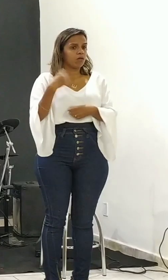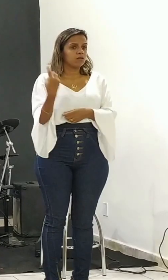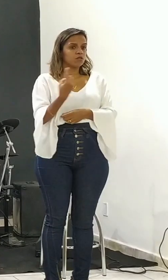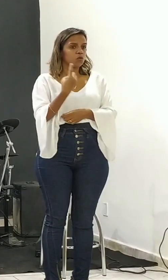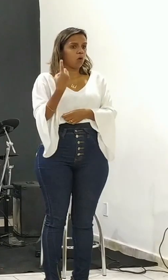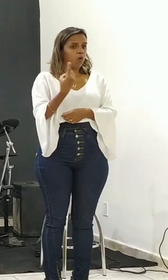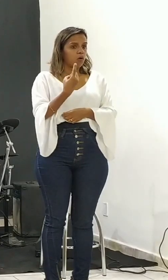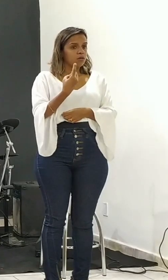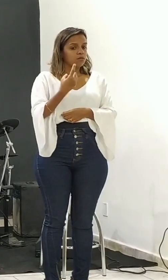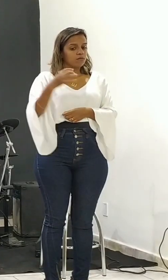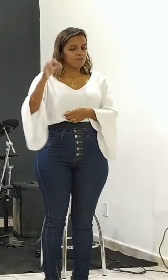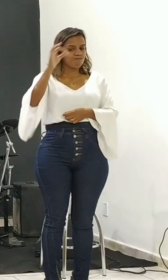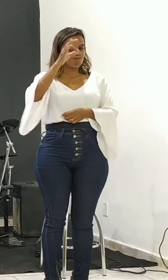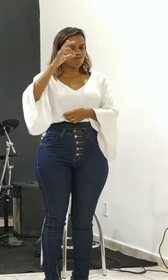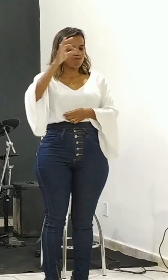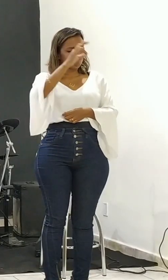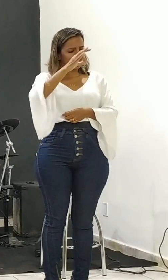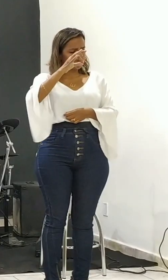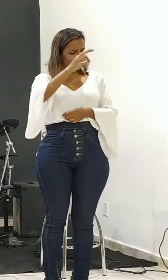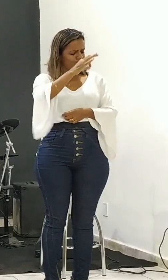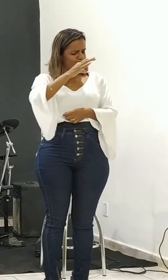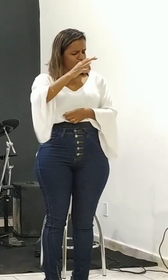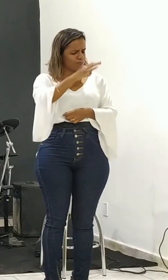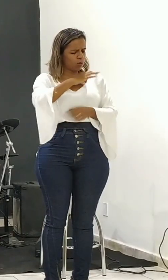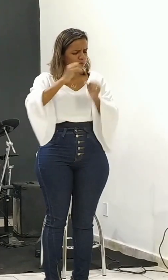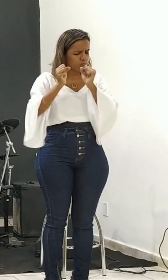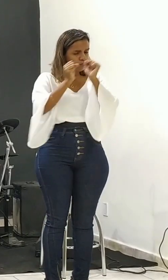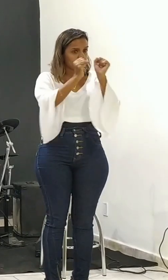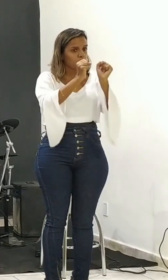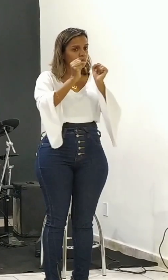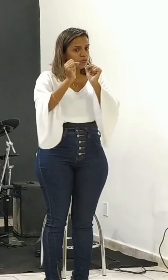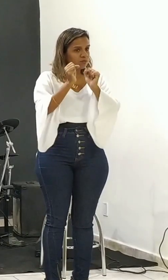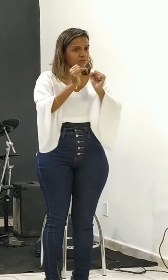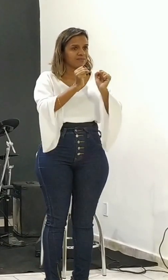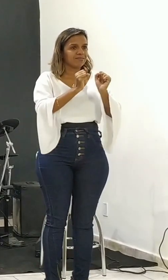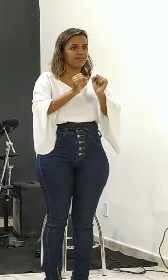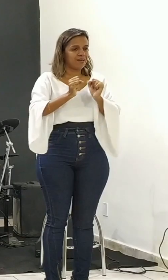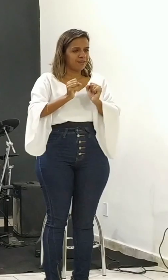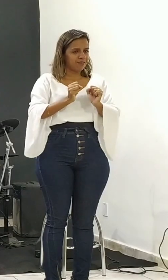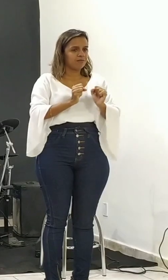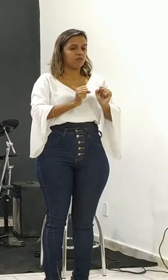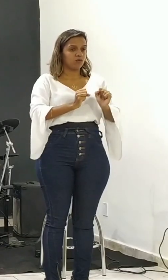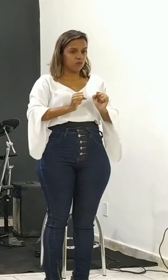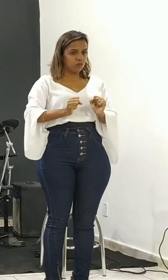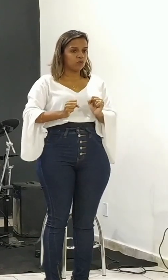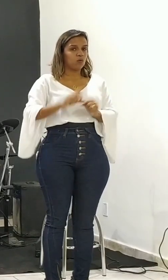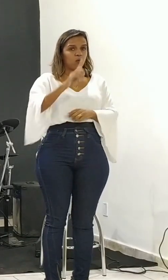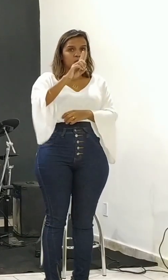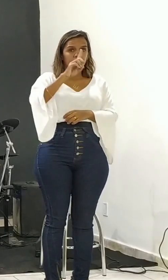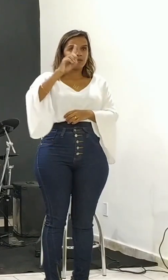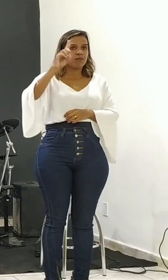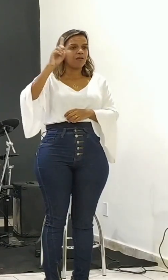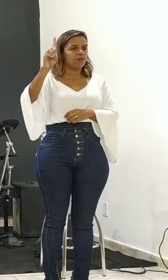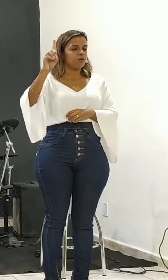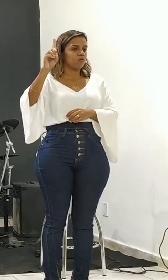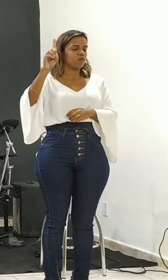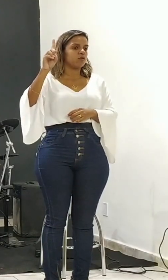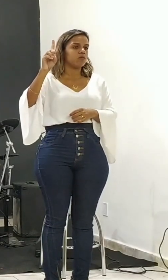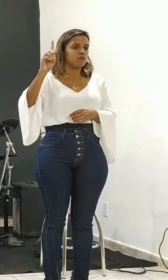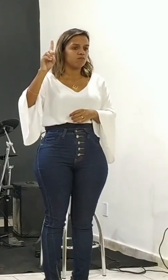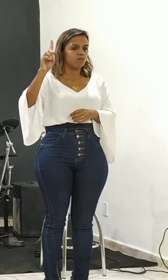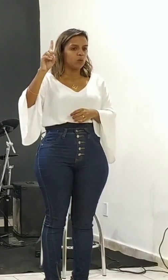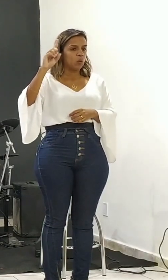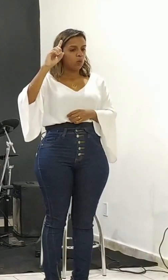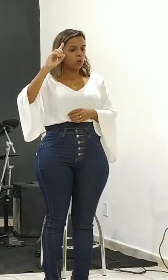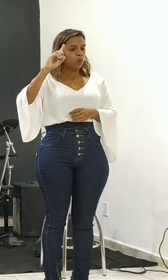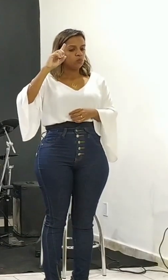o Espírito de Deus Todo-Poderoso, do El Shaddai, né, do Deus que é dono